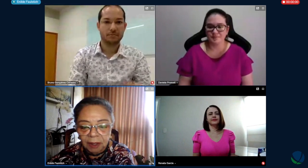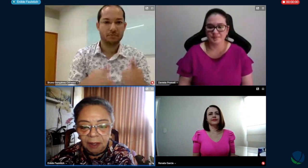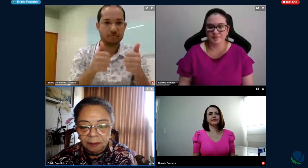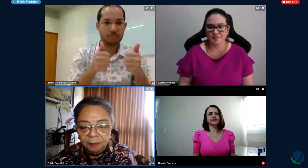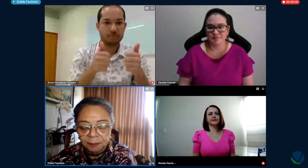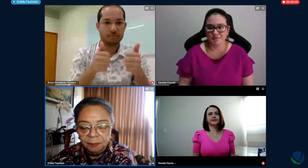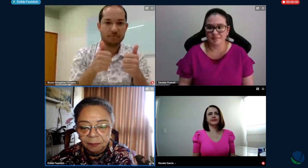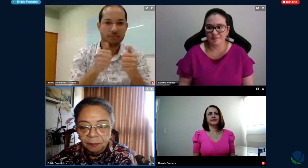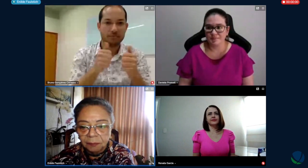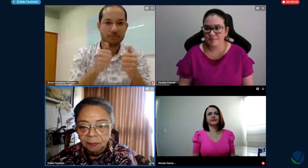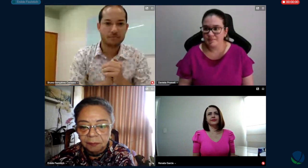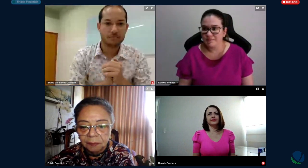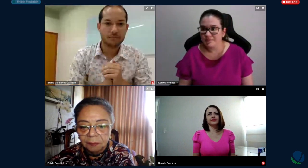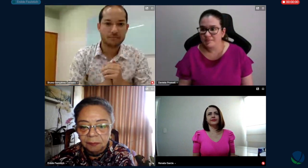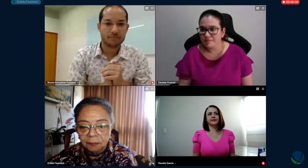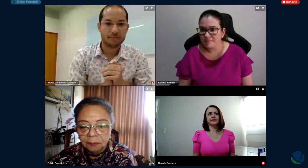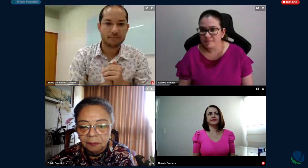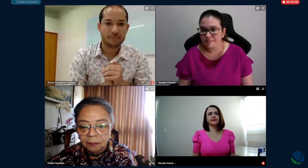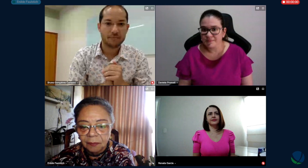Tá bom, Daniela?